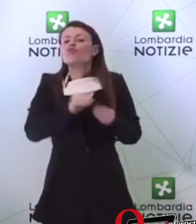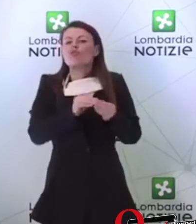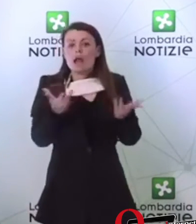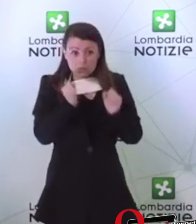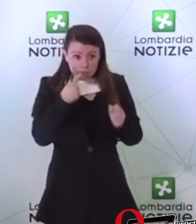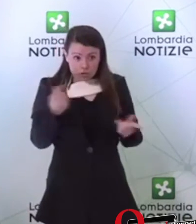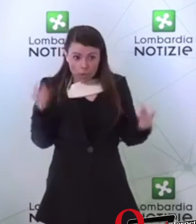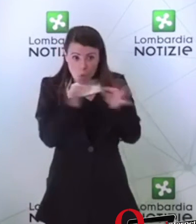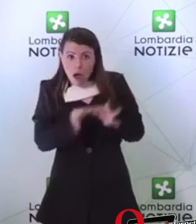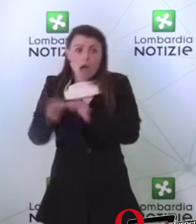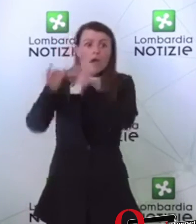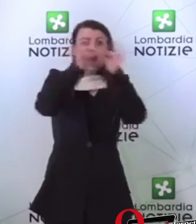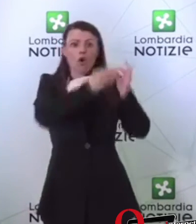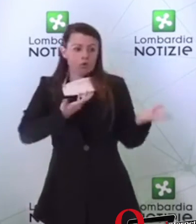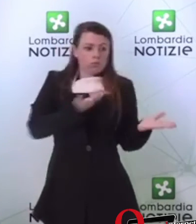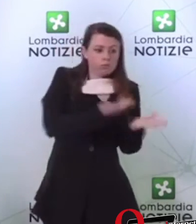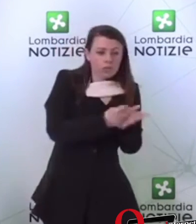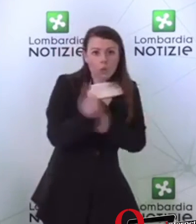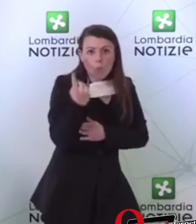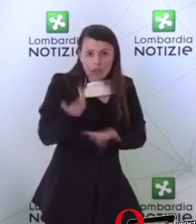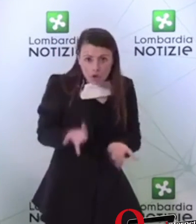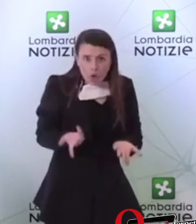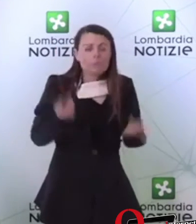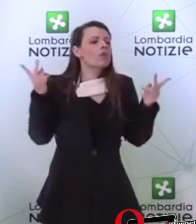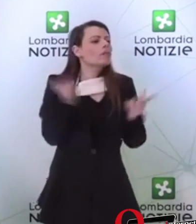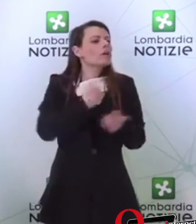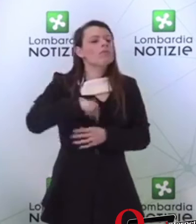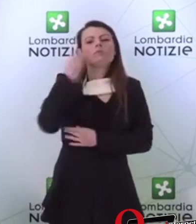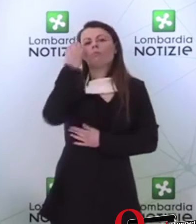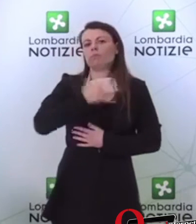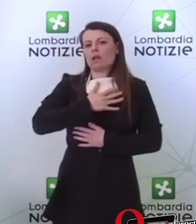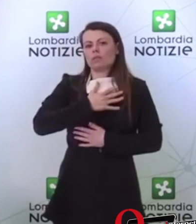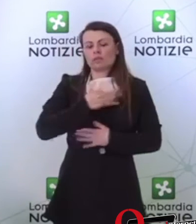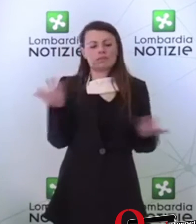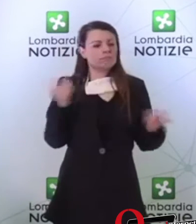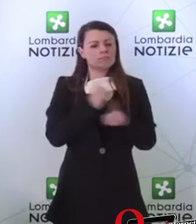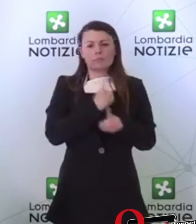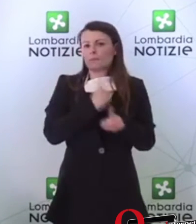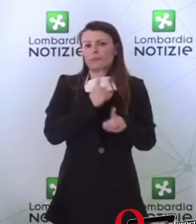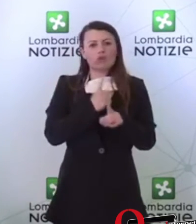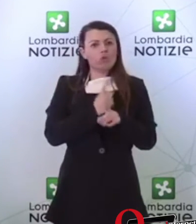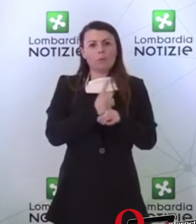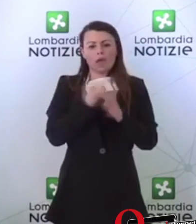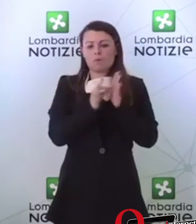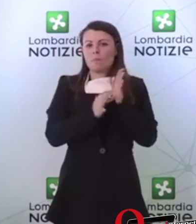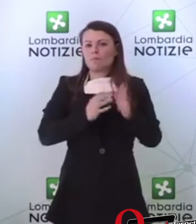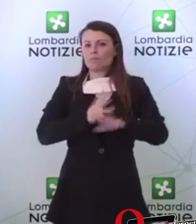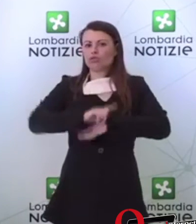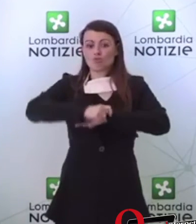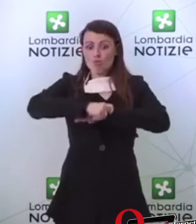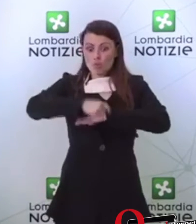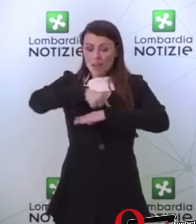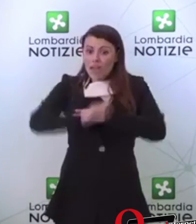a tutti o meno. Comunque noi siamo dell'opinione che si debba mantenere le misure